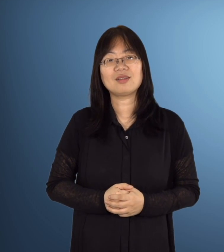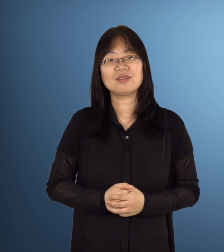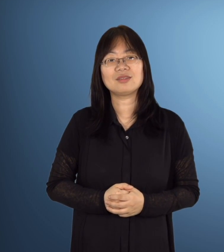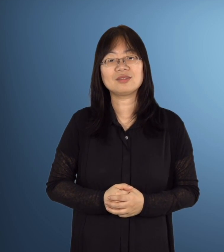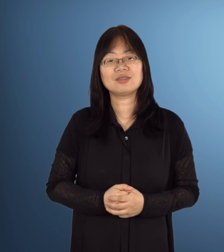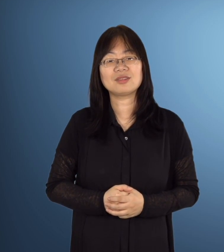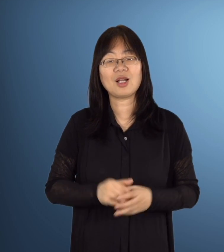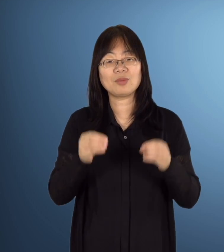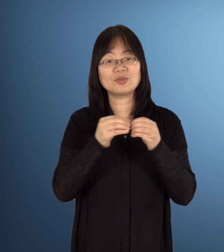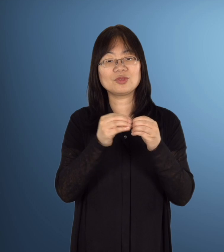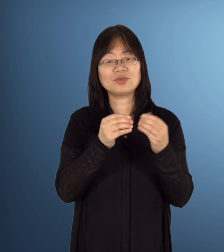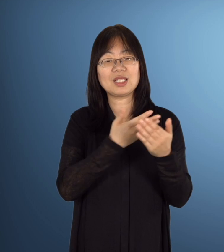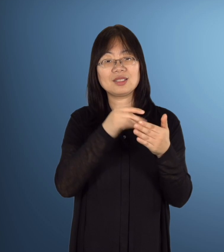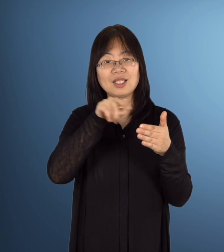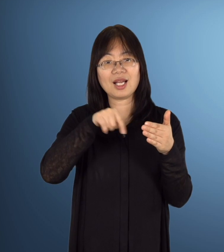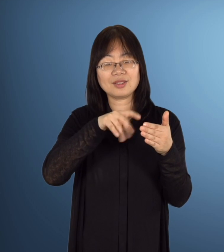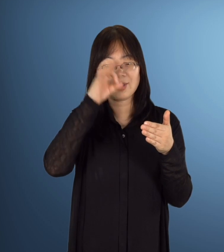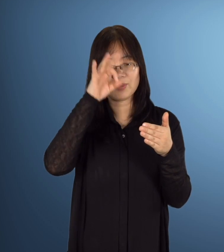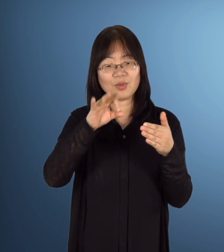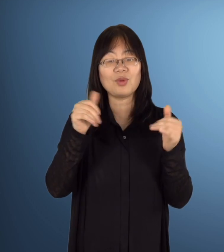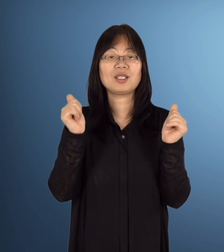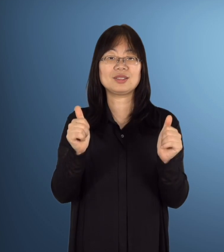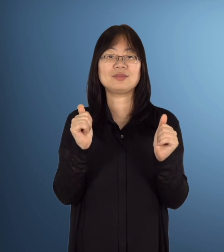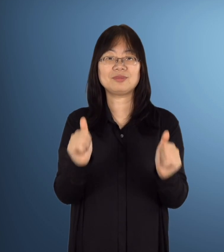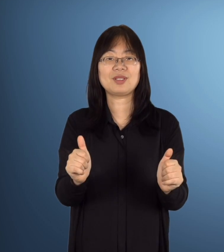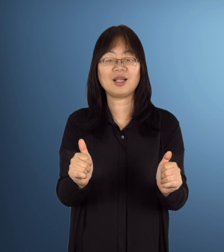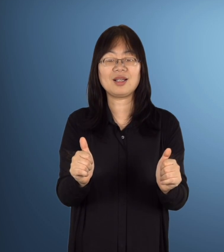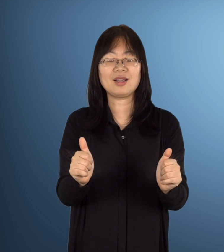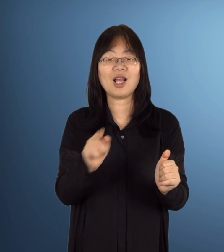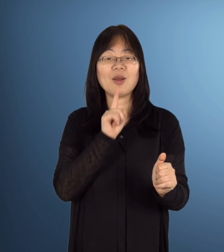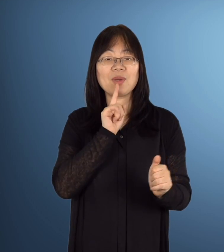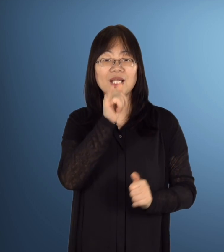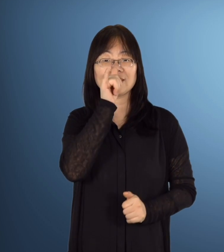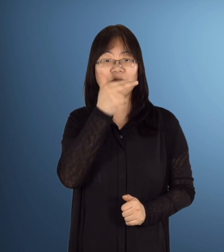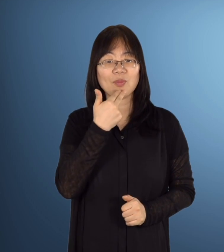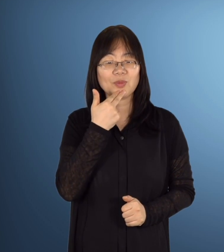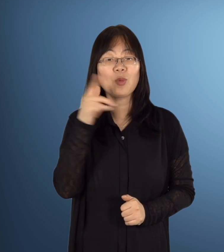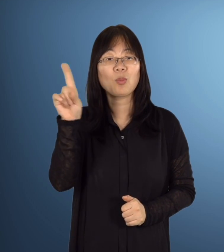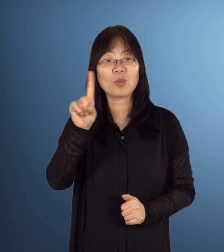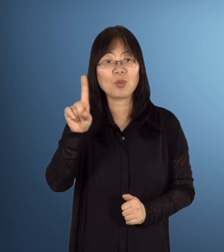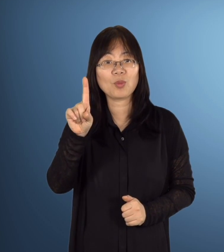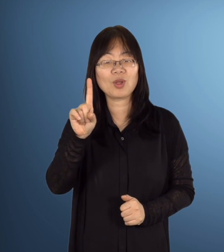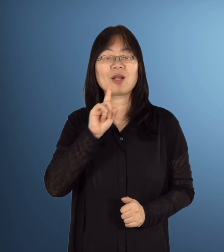그러니까 문맥상에서 심판을 얘기합니까?